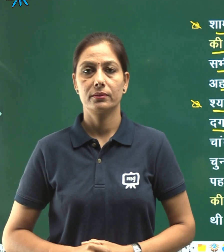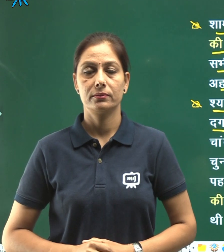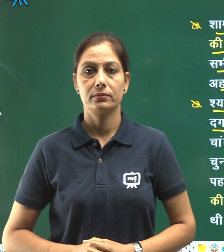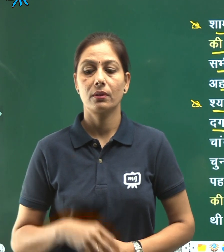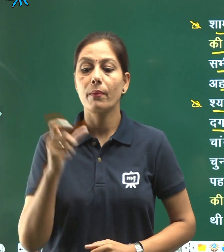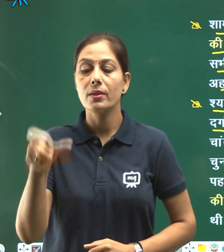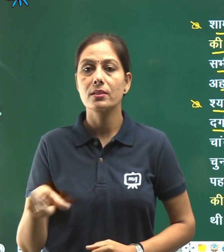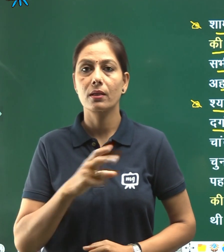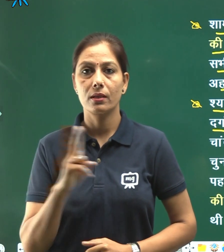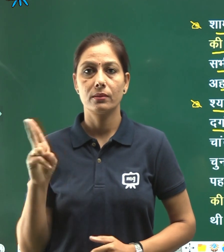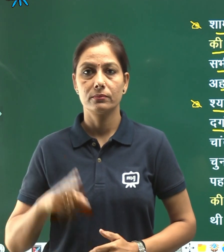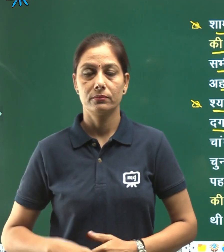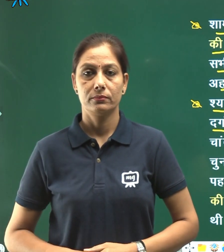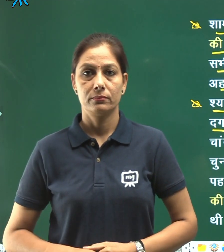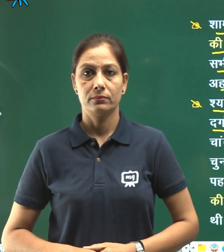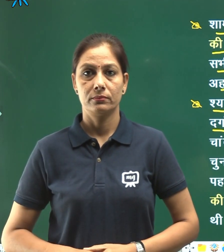लुट्टन सिंह ने